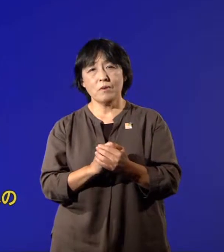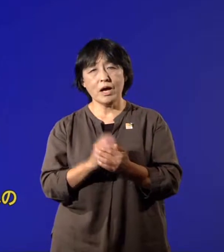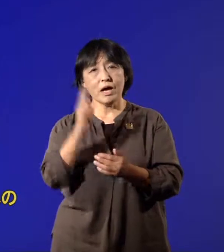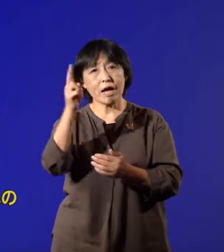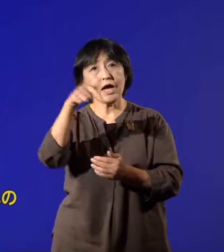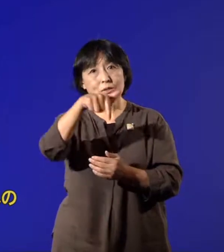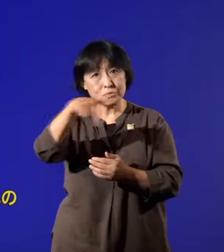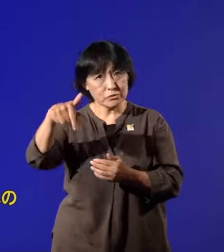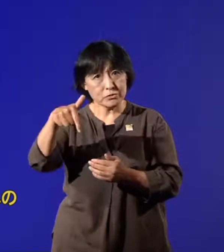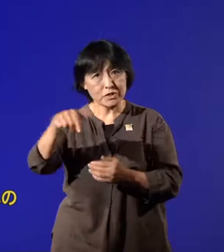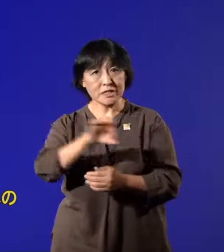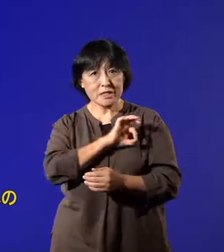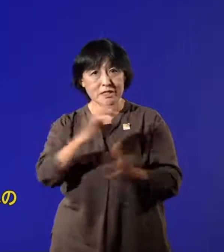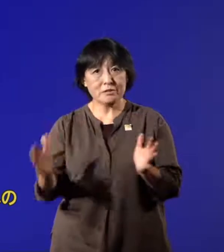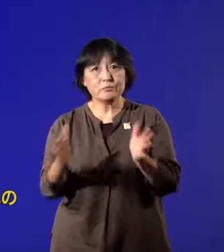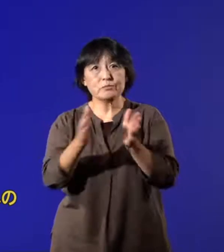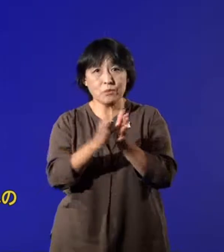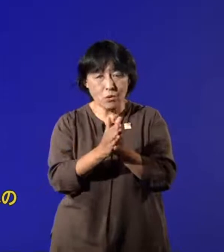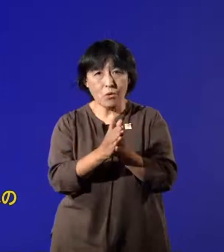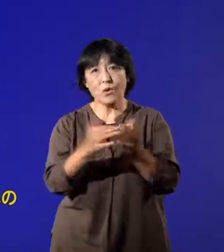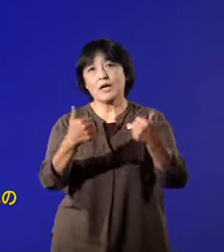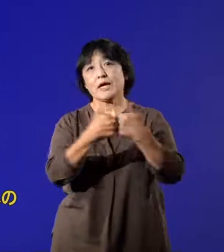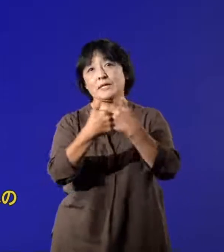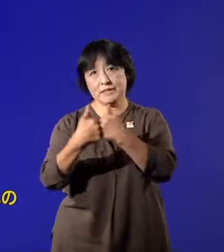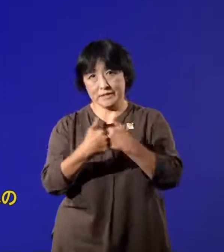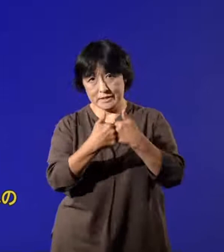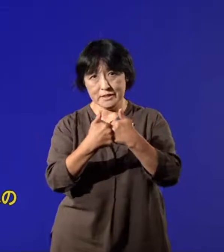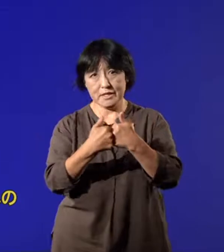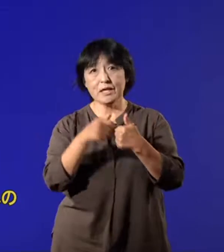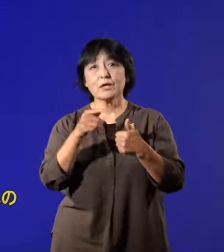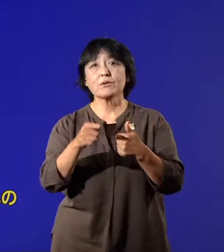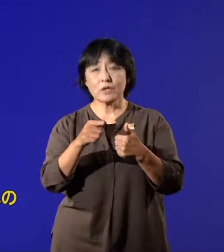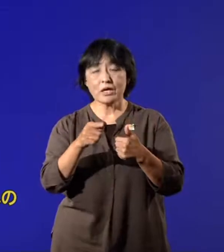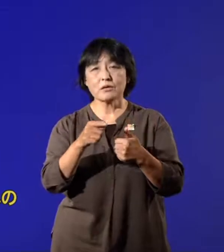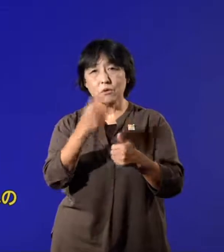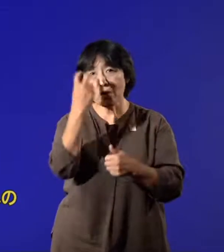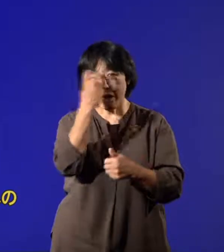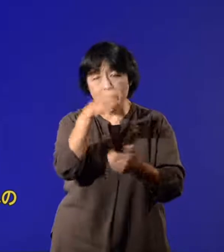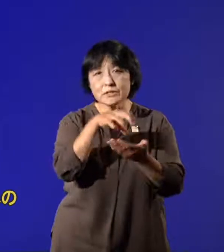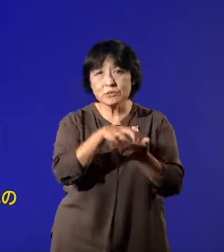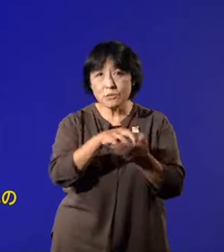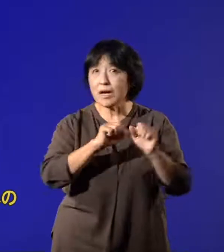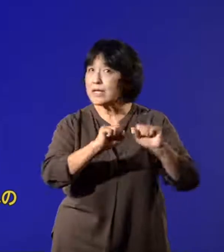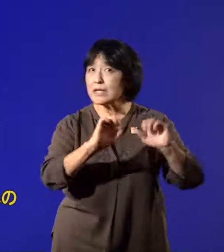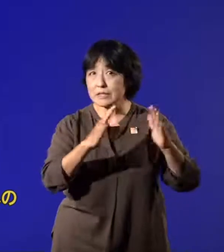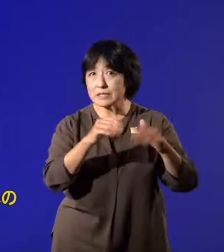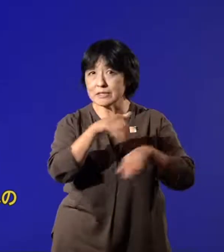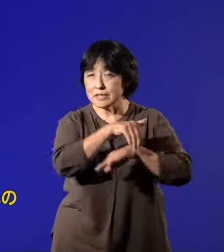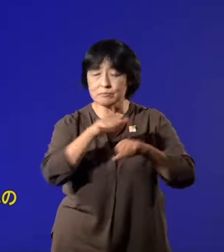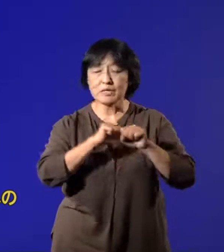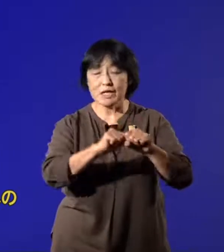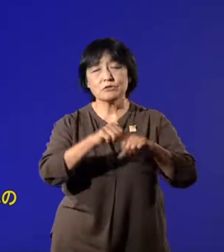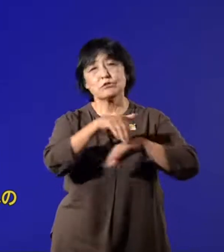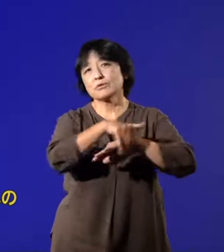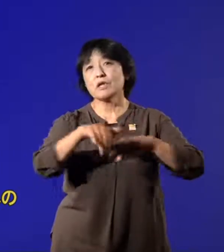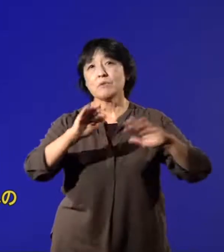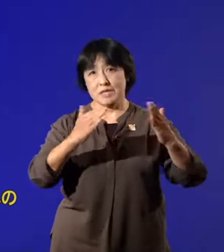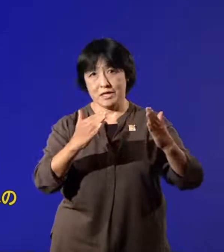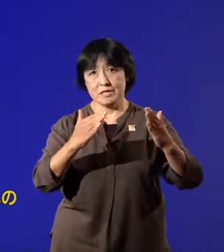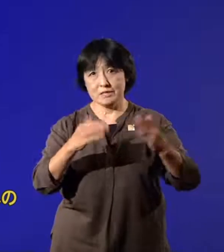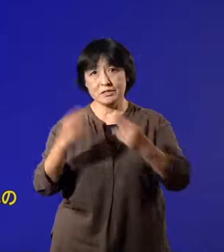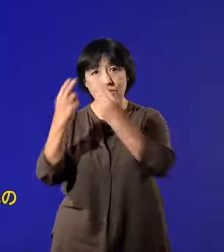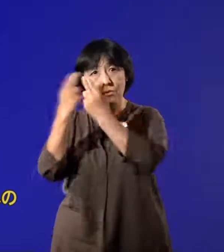議ということは、この検証については行う予定はありませんけれども、北海道での外